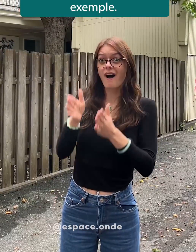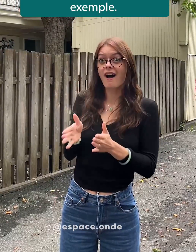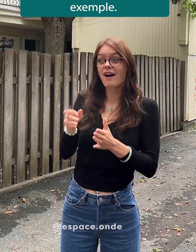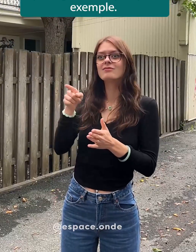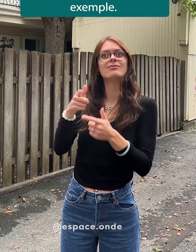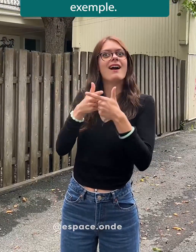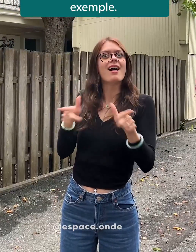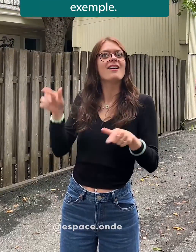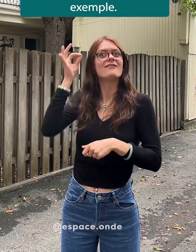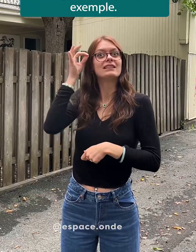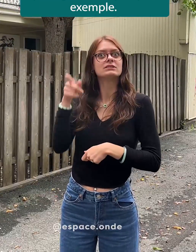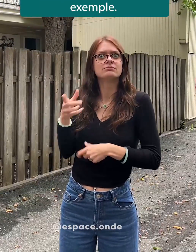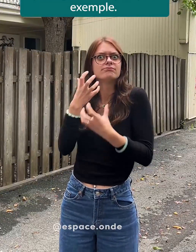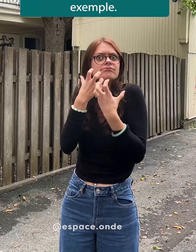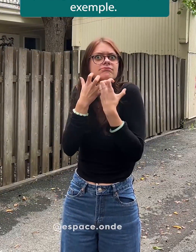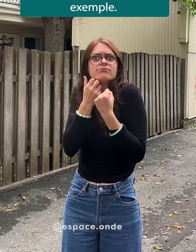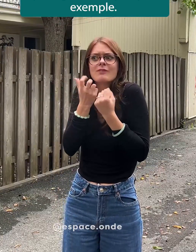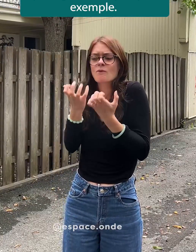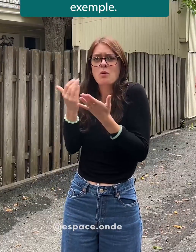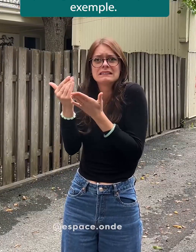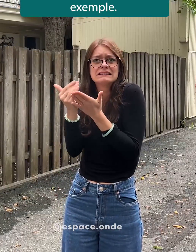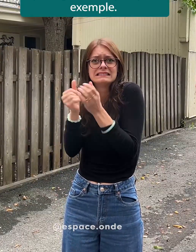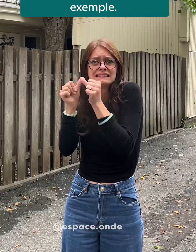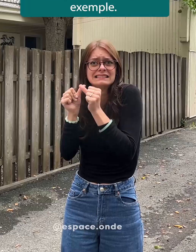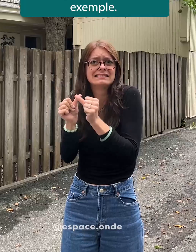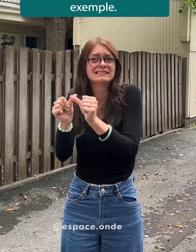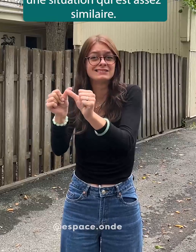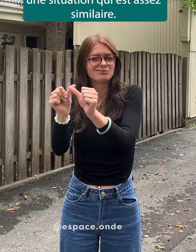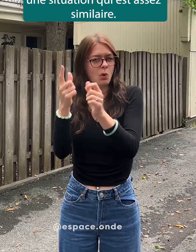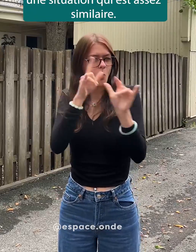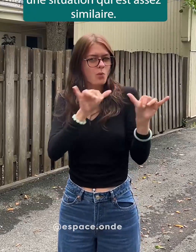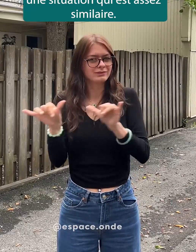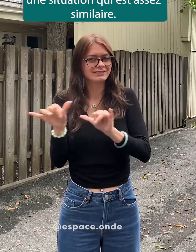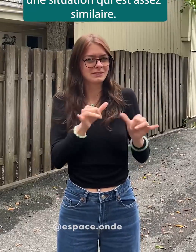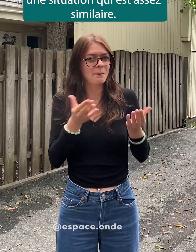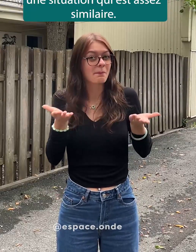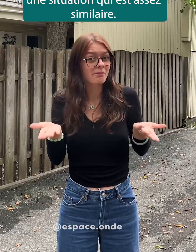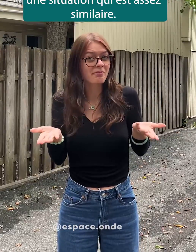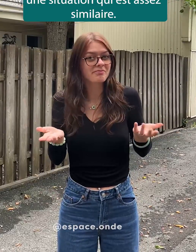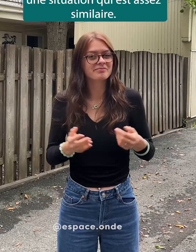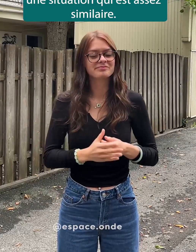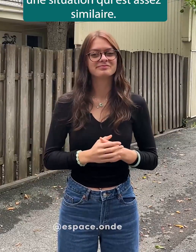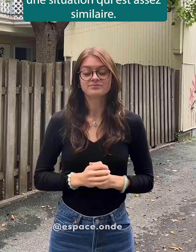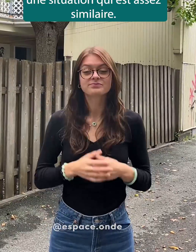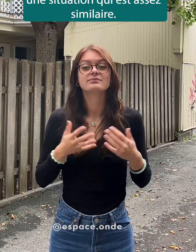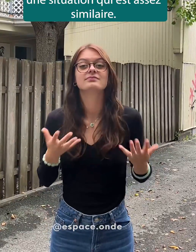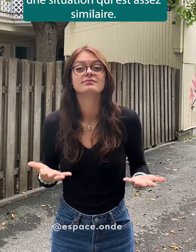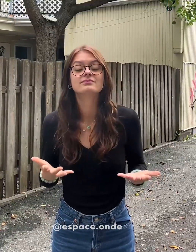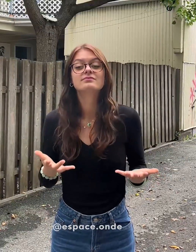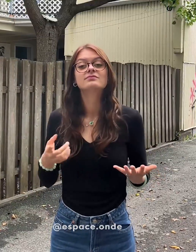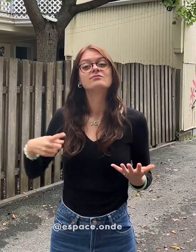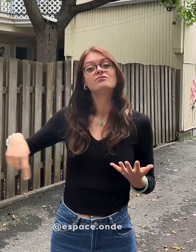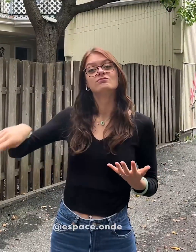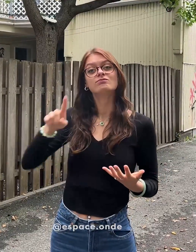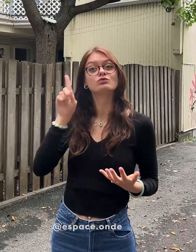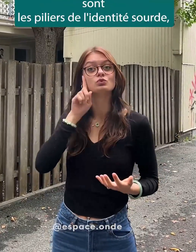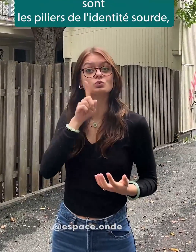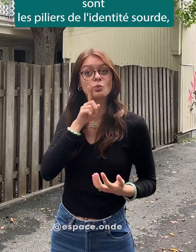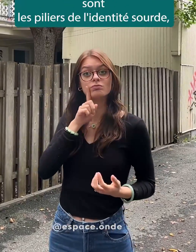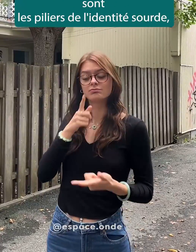Québécois qui désirent protéger le français, par exemple. C'est une situation qui est assez similaire. Par ailleurs, alors que les